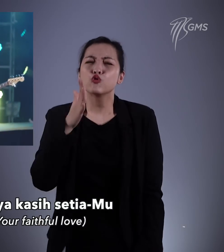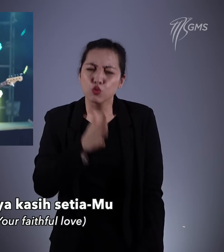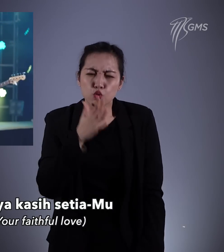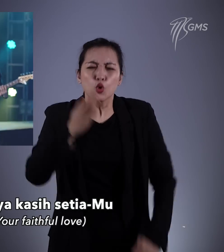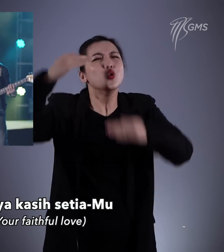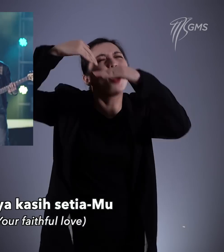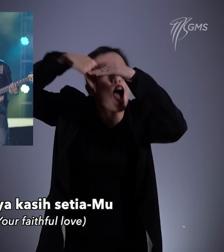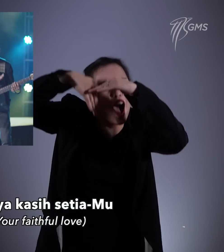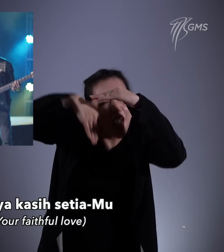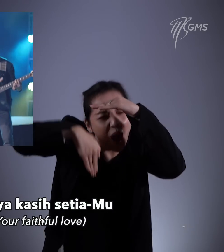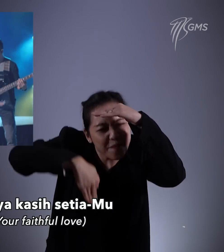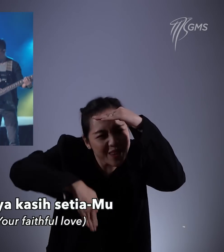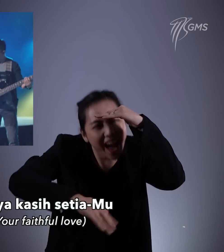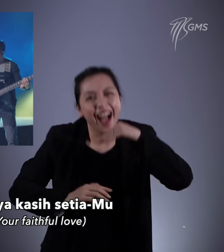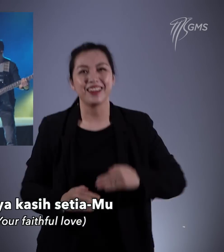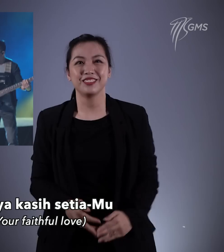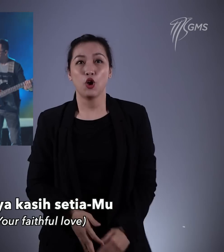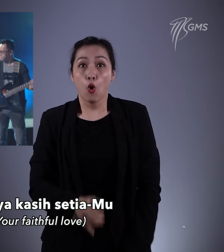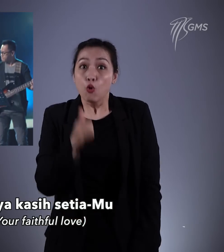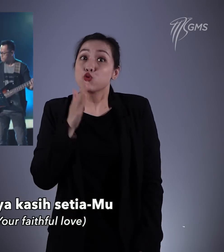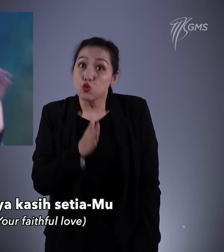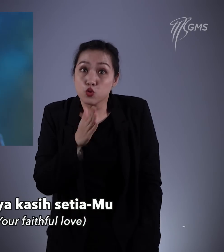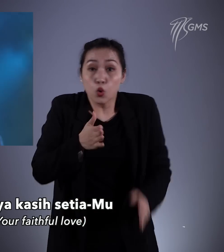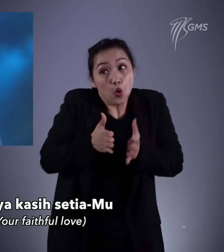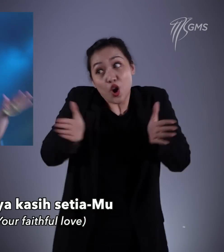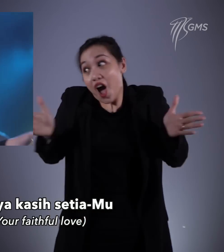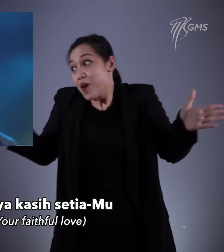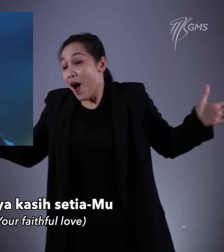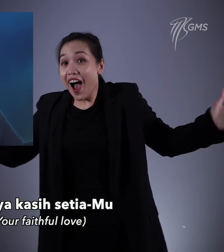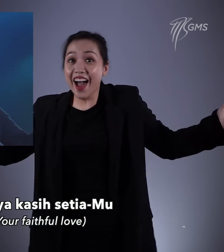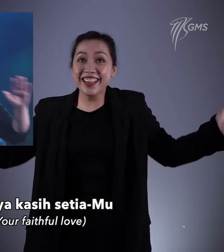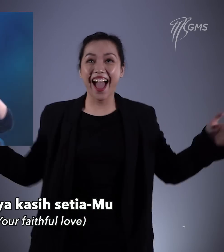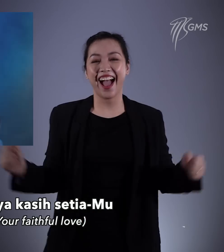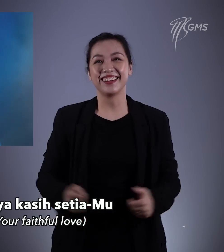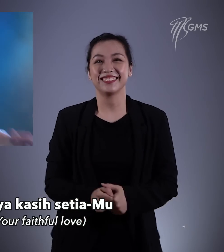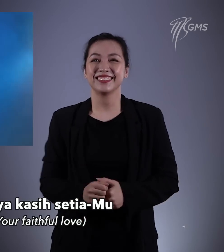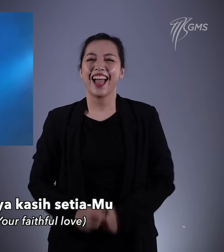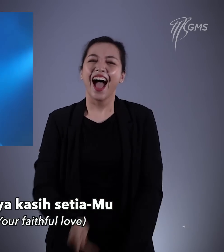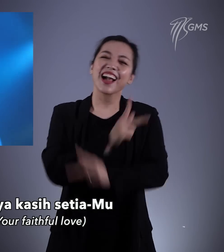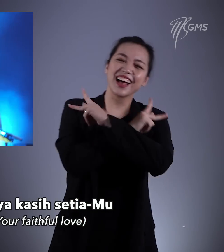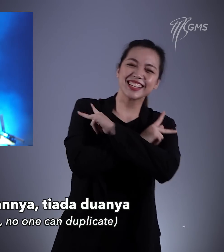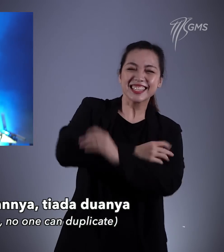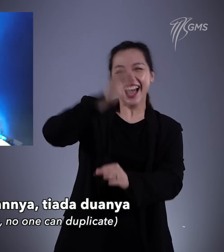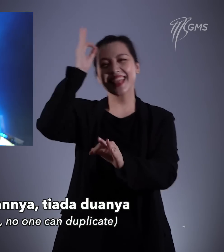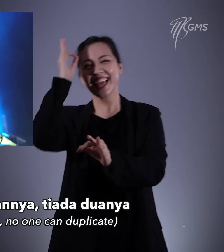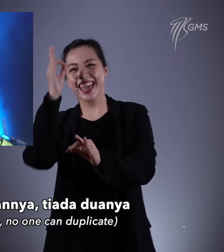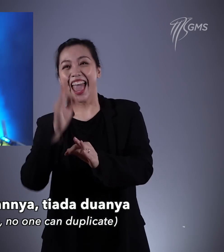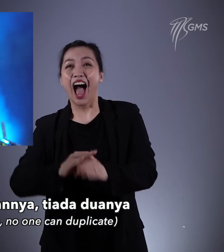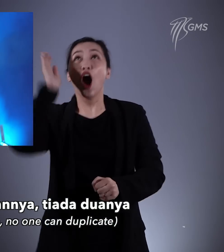Oh, betapa dalamnya, betapa lebarnya